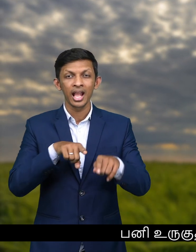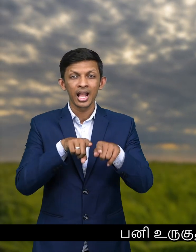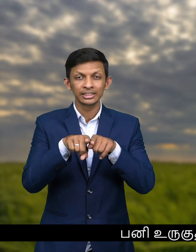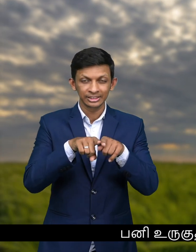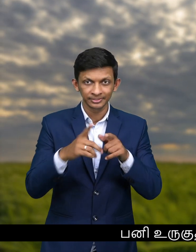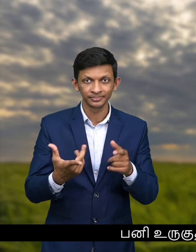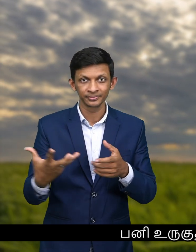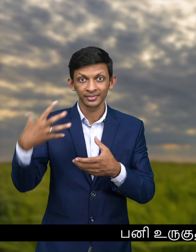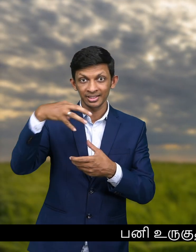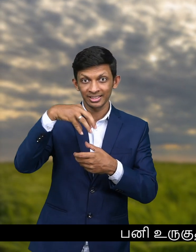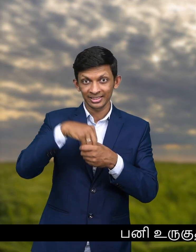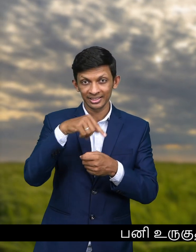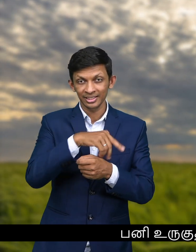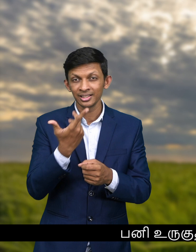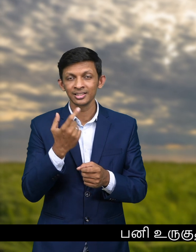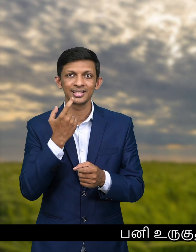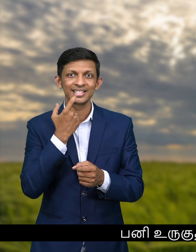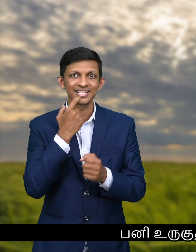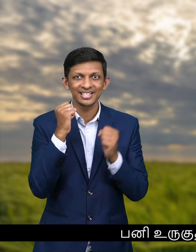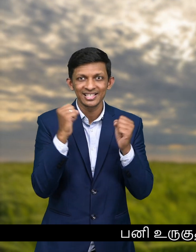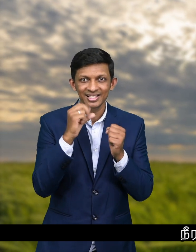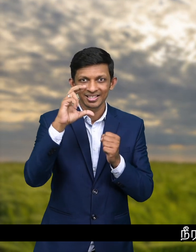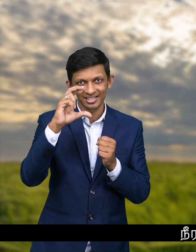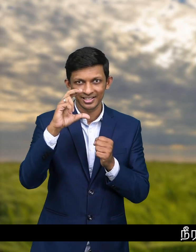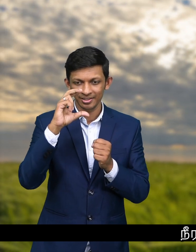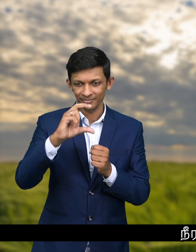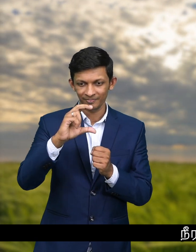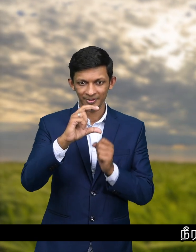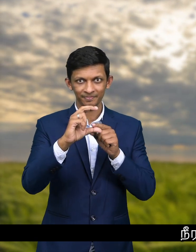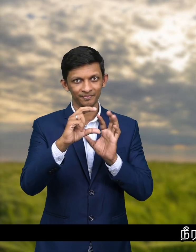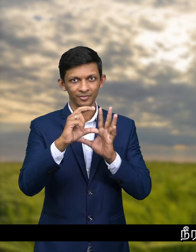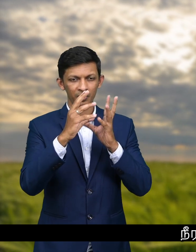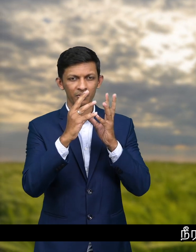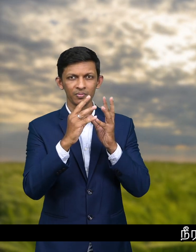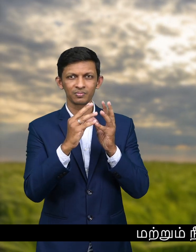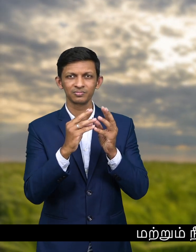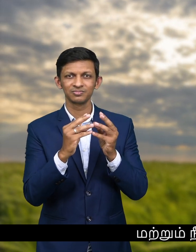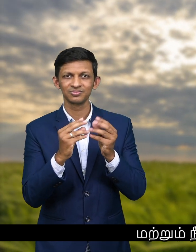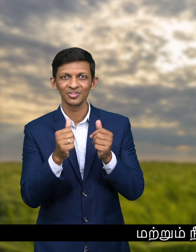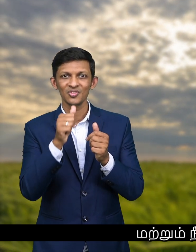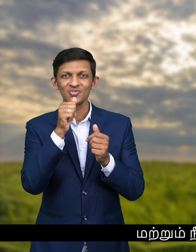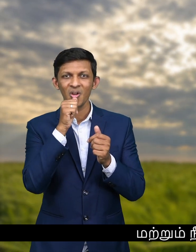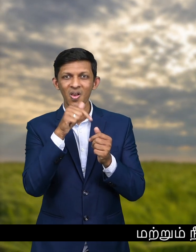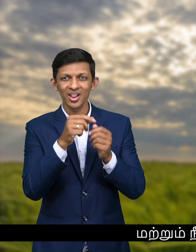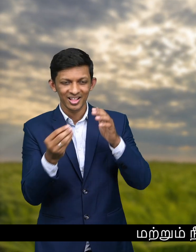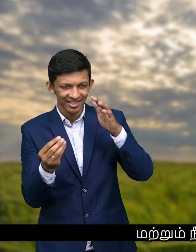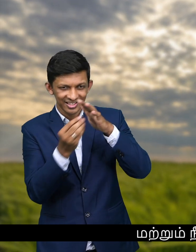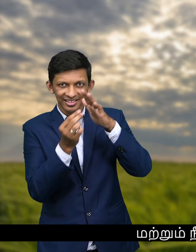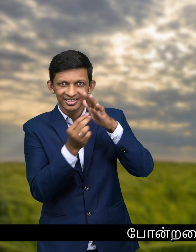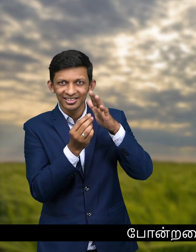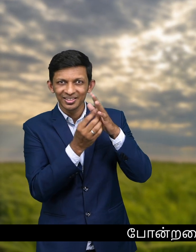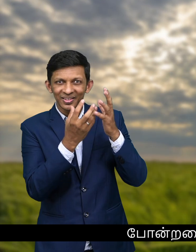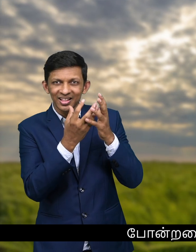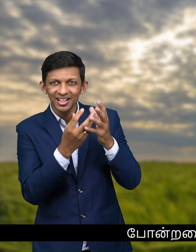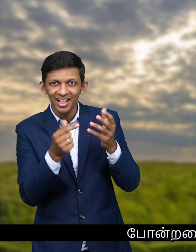பனி உருகுதல், நீர் நீராவியாக மாறுதல், நீராவி ஒடுங்கி நீராவி மற்றும் நீர் பனியை